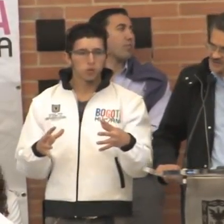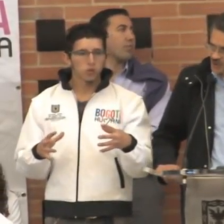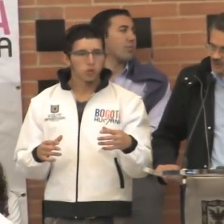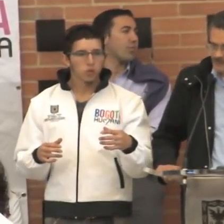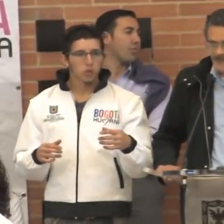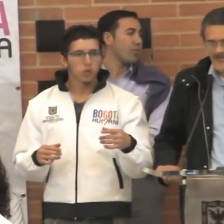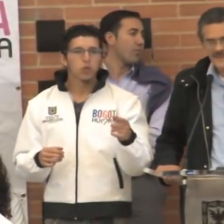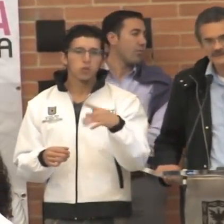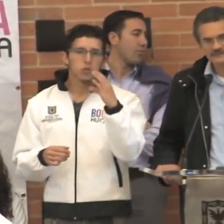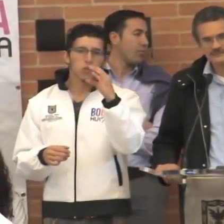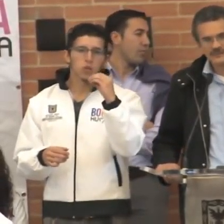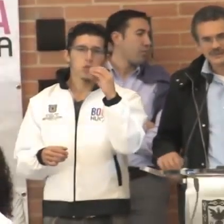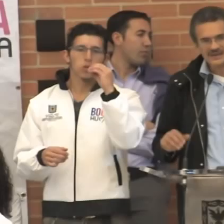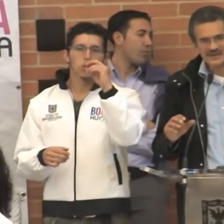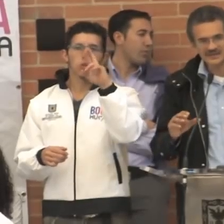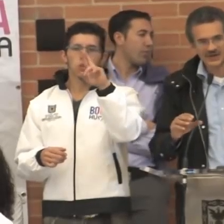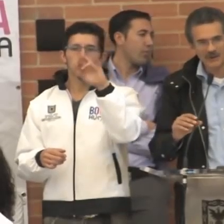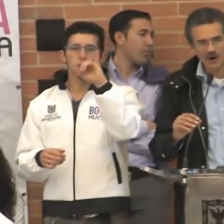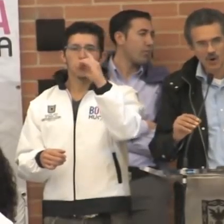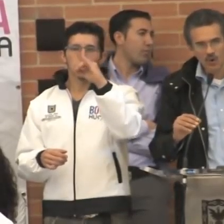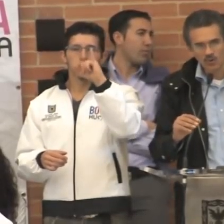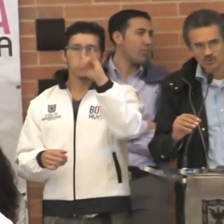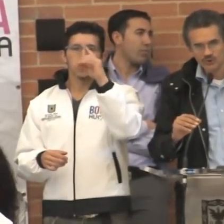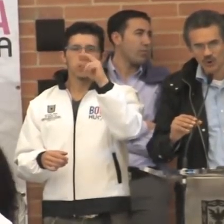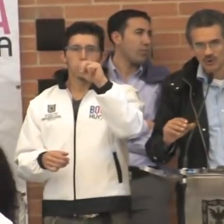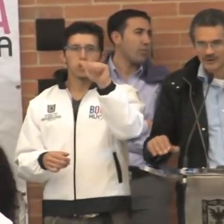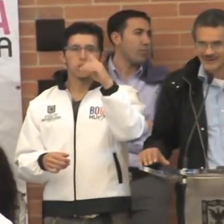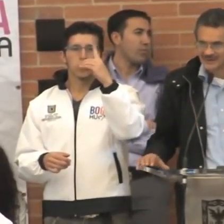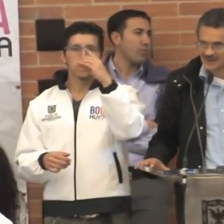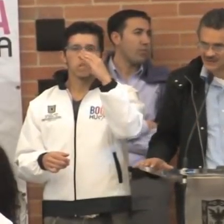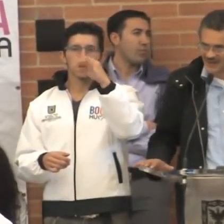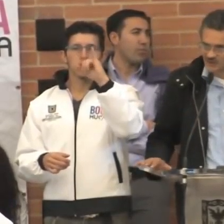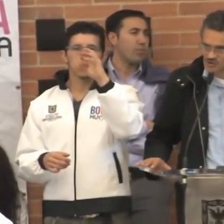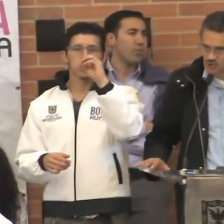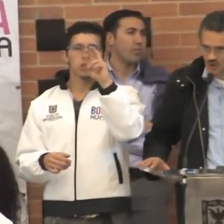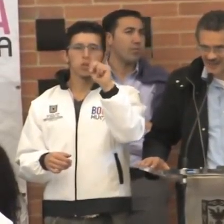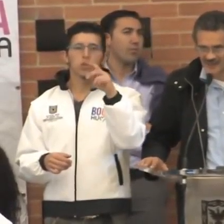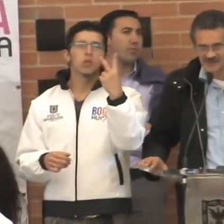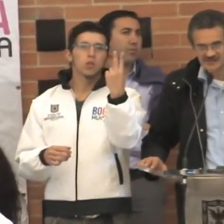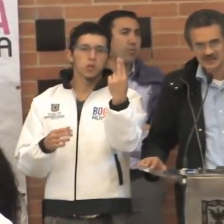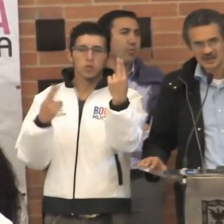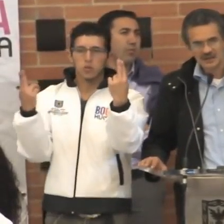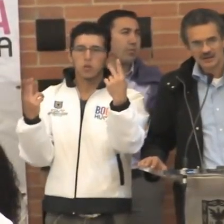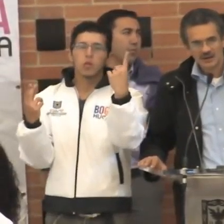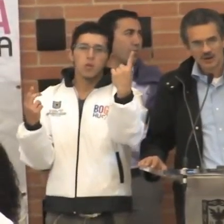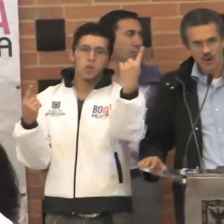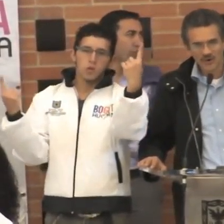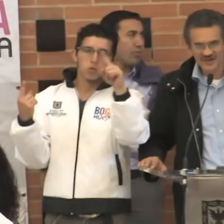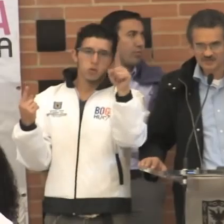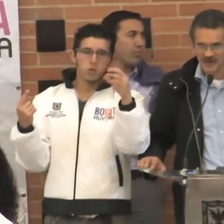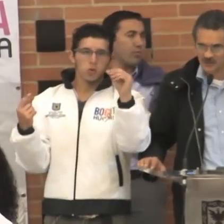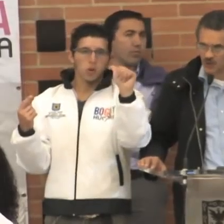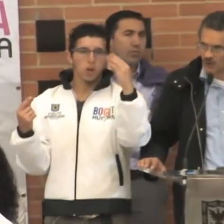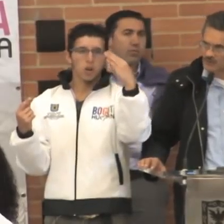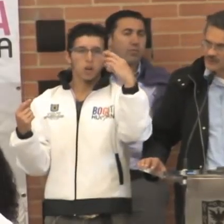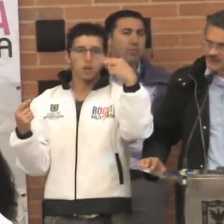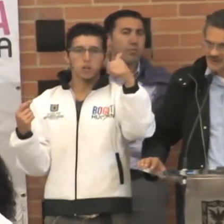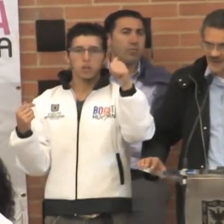coordinación y de trabajo conjunto entre las dos ciudades con